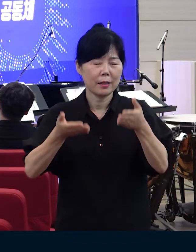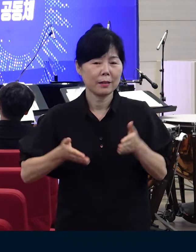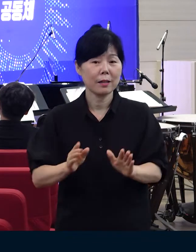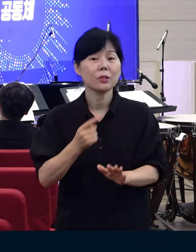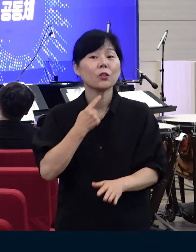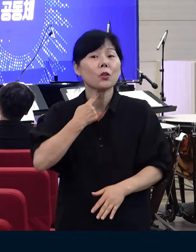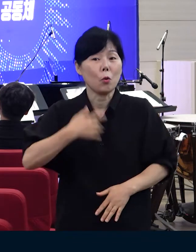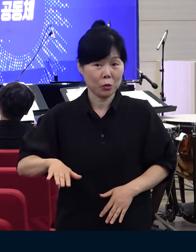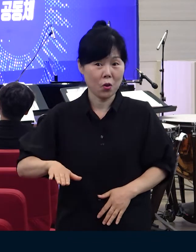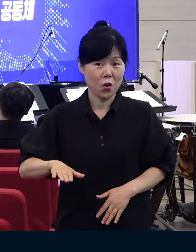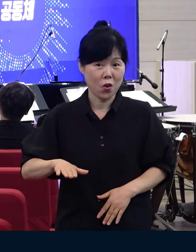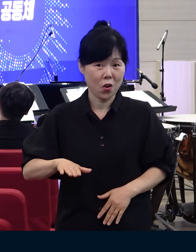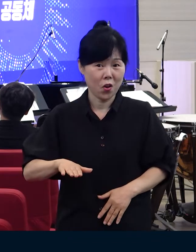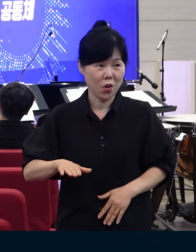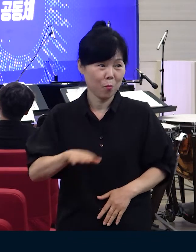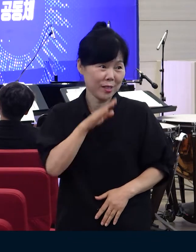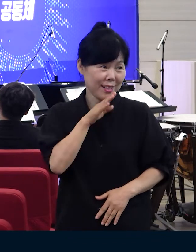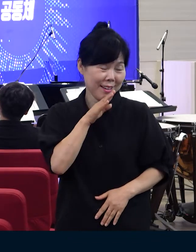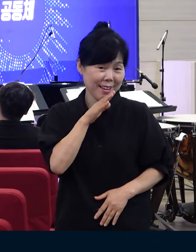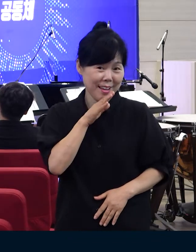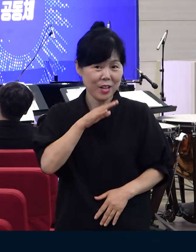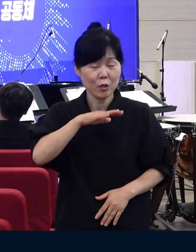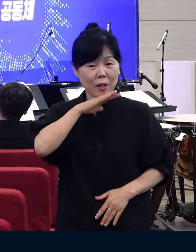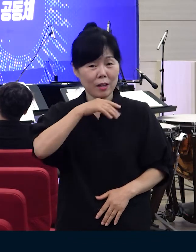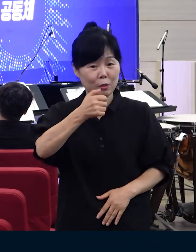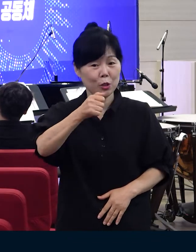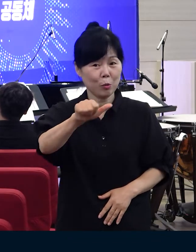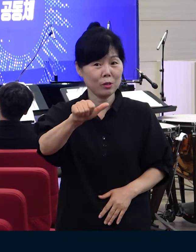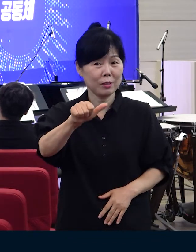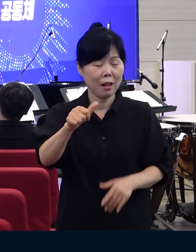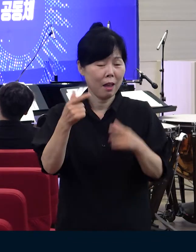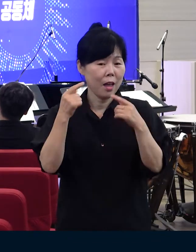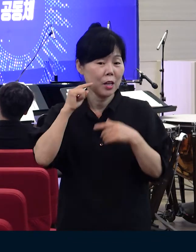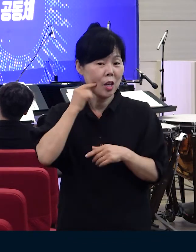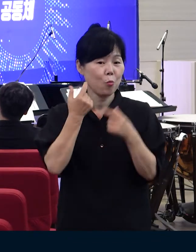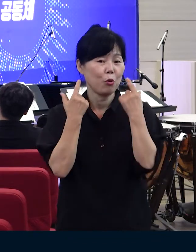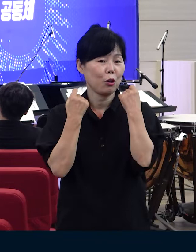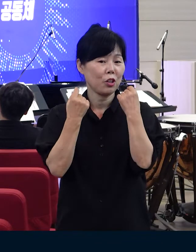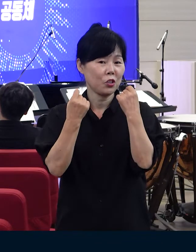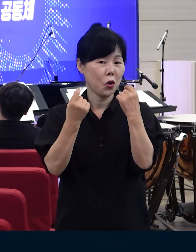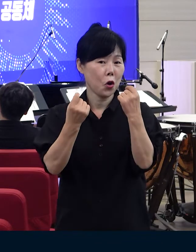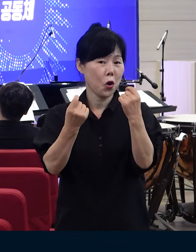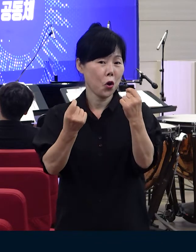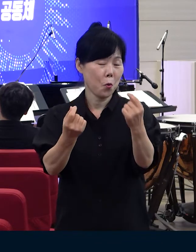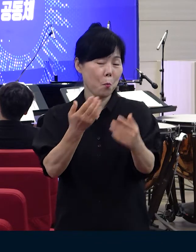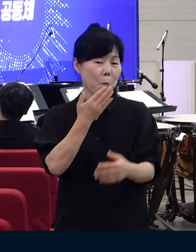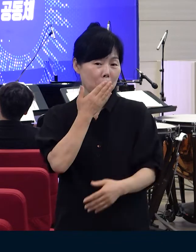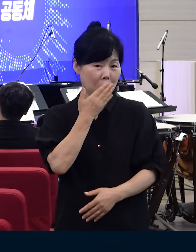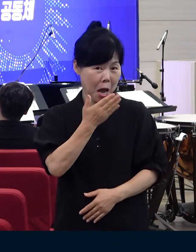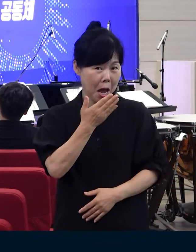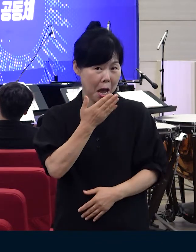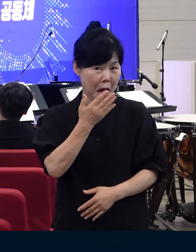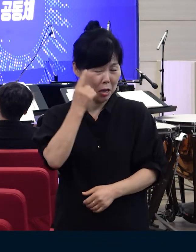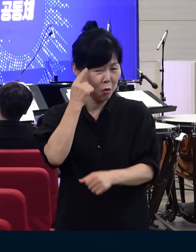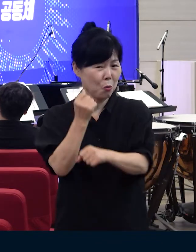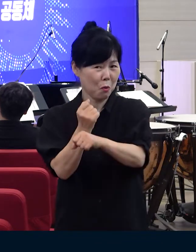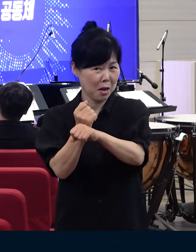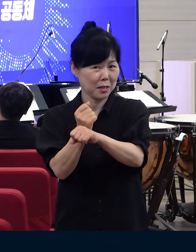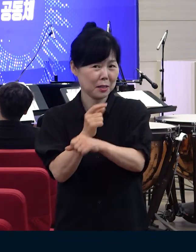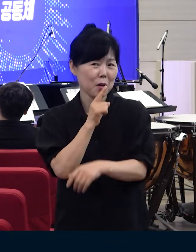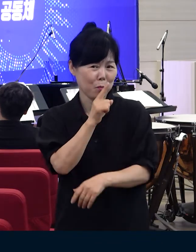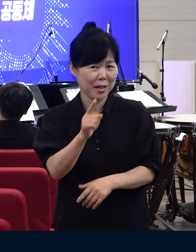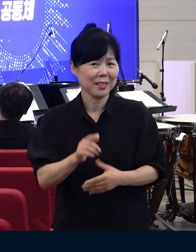없기 때문에 그래서 65세에도 여전히 아름다울 수 있었다, 이런 식으로 해석하는 거예요.